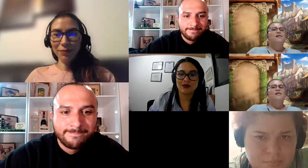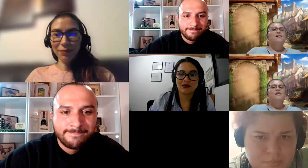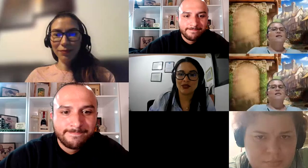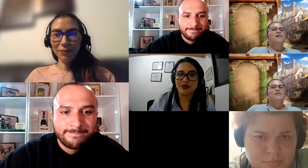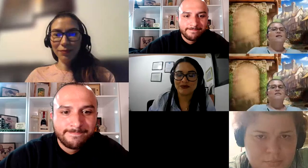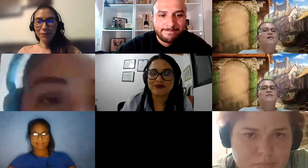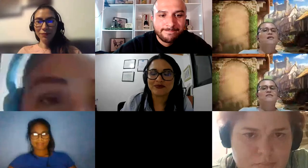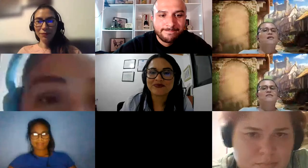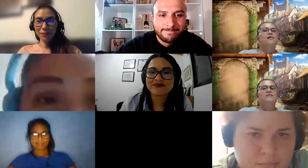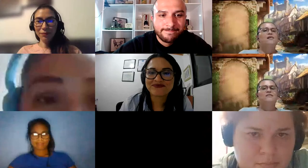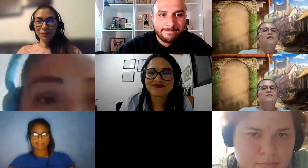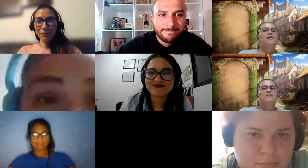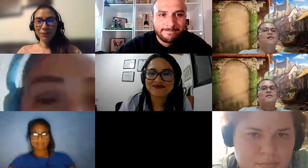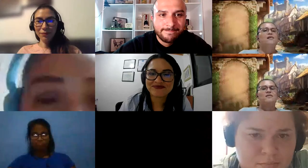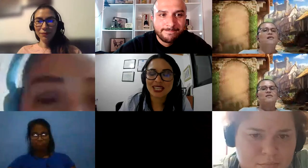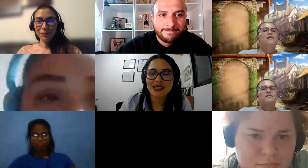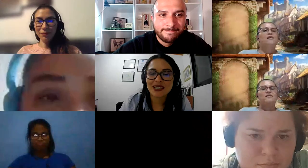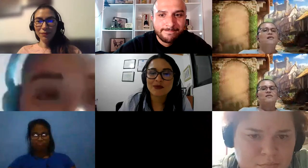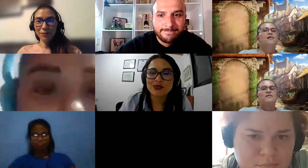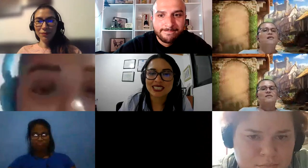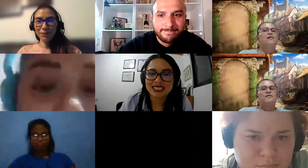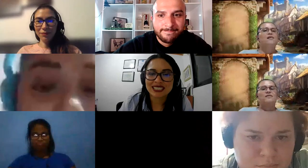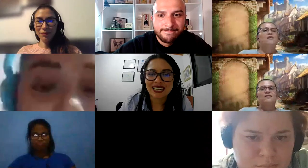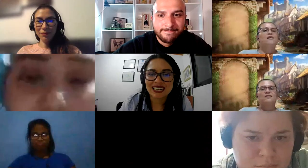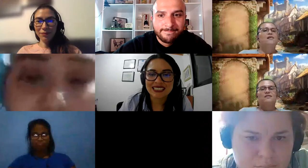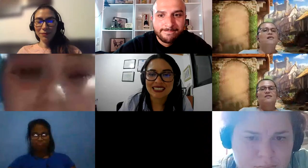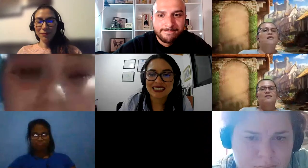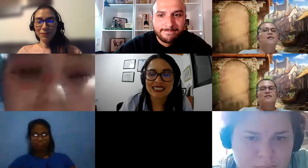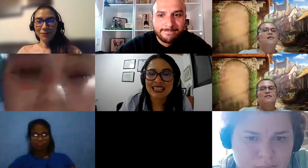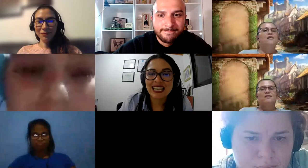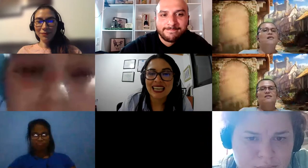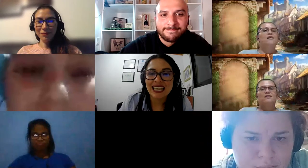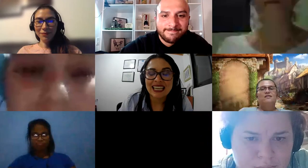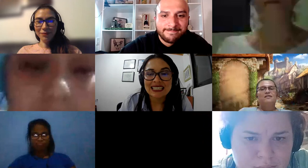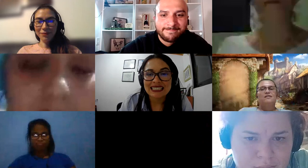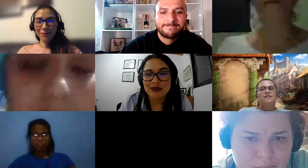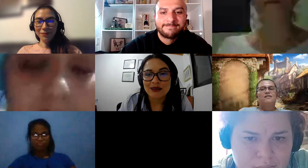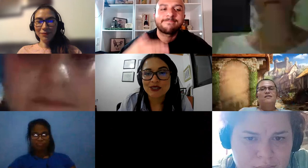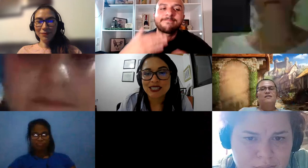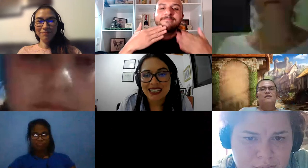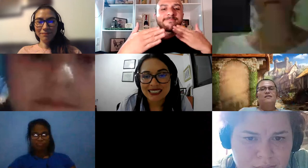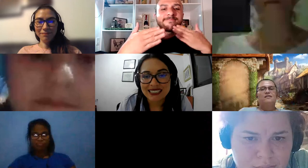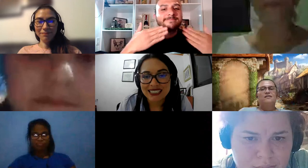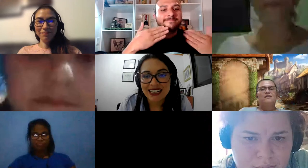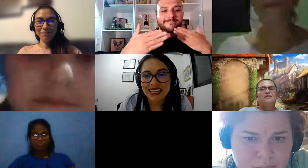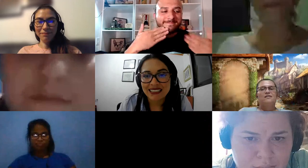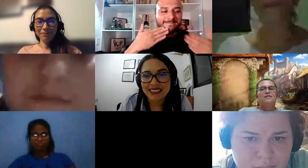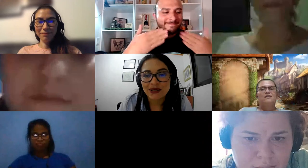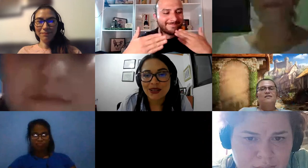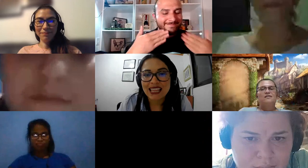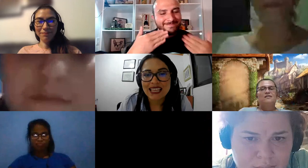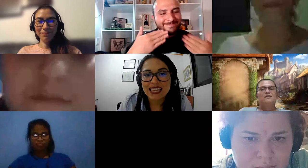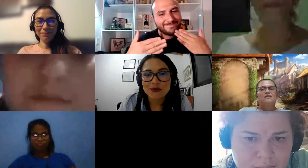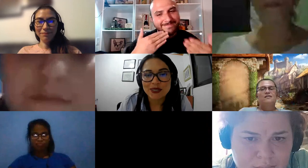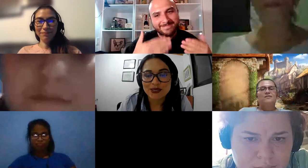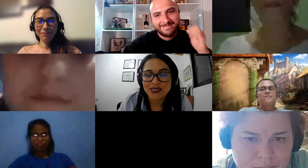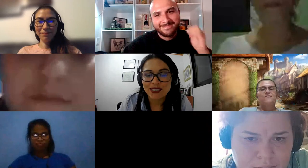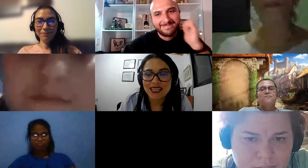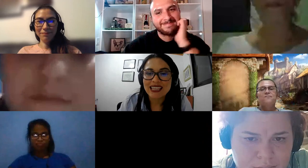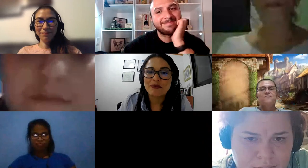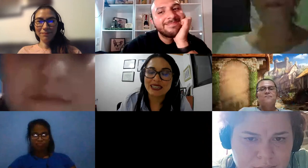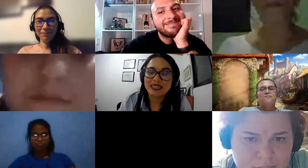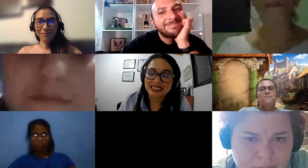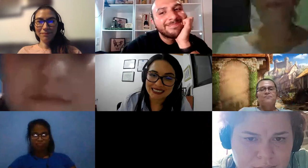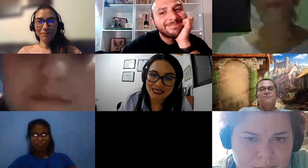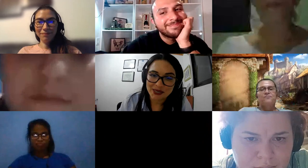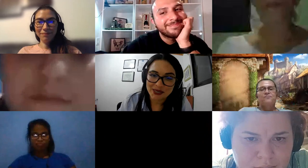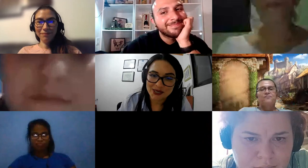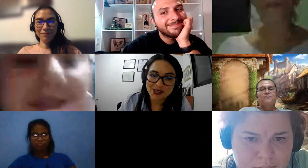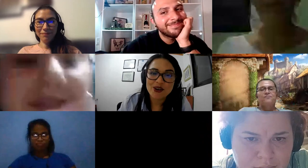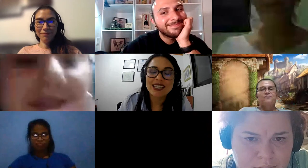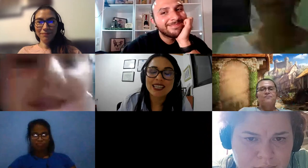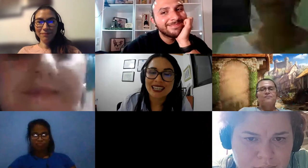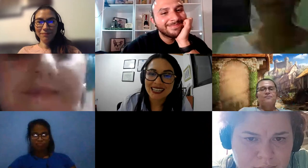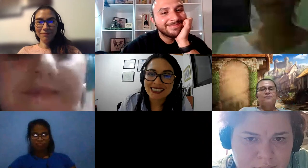Muy bien. Muchas gracias. Quisiéramos agradecer a todas las personas la participación y